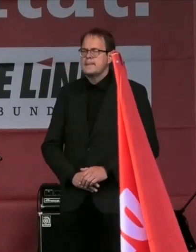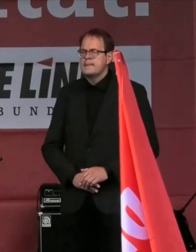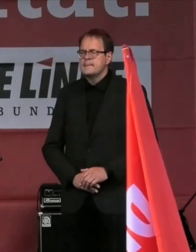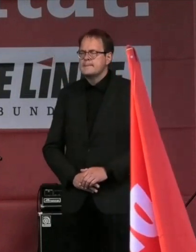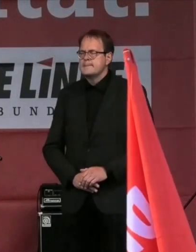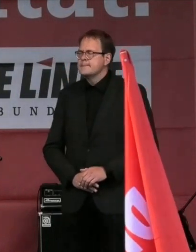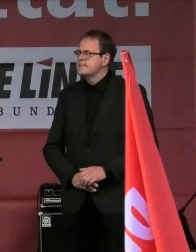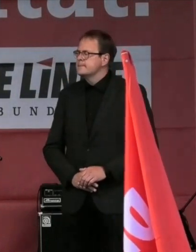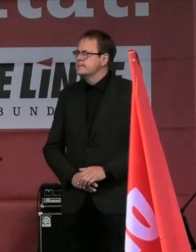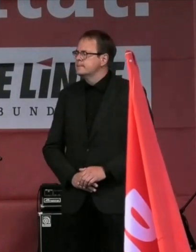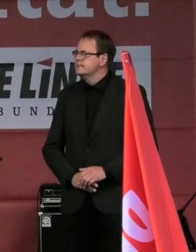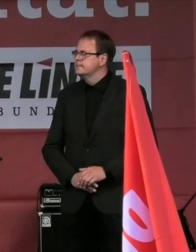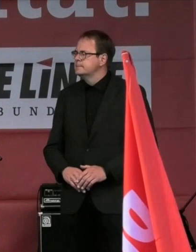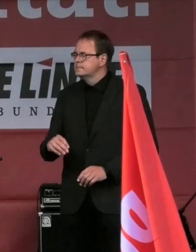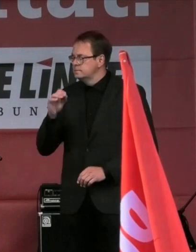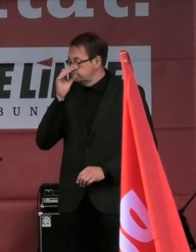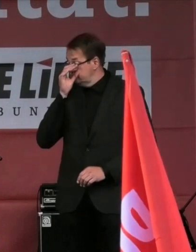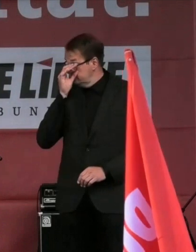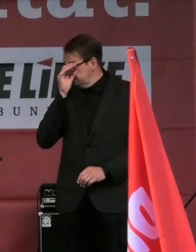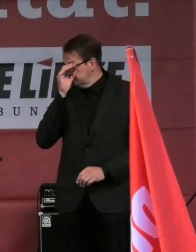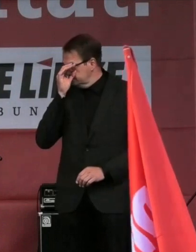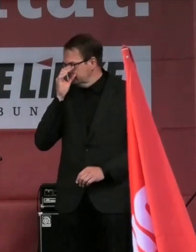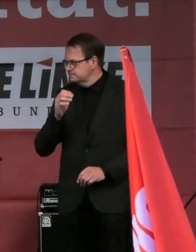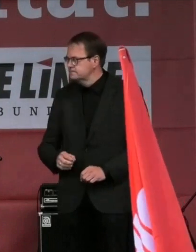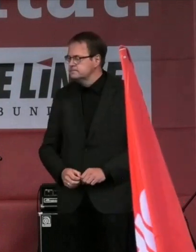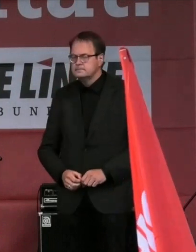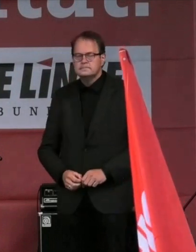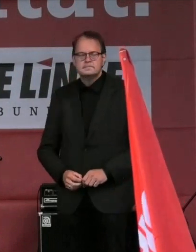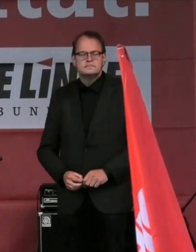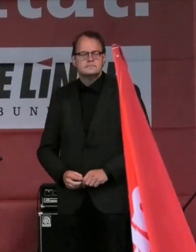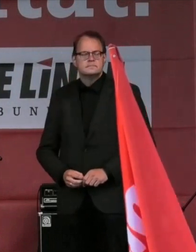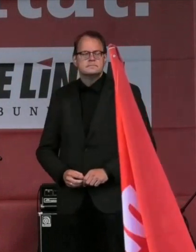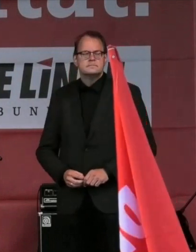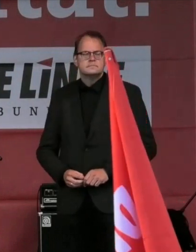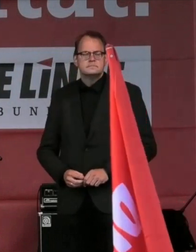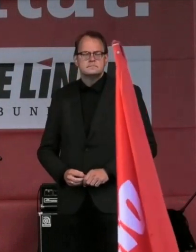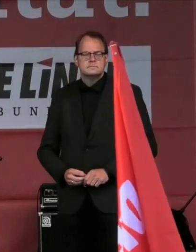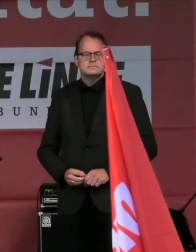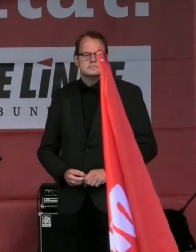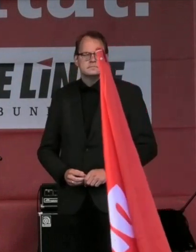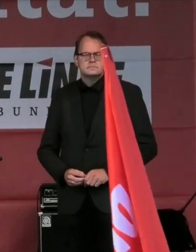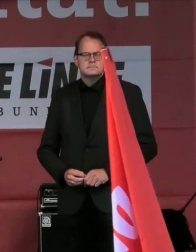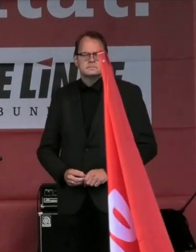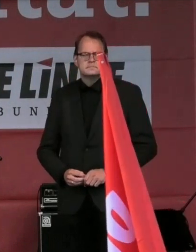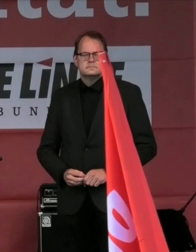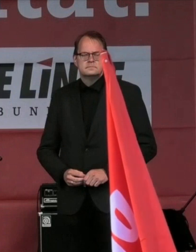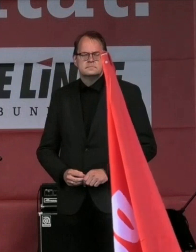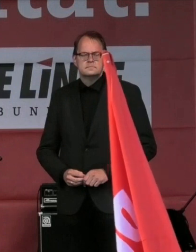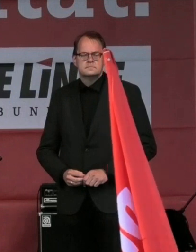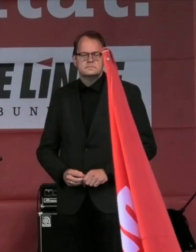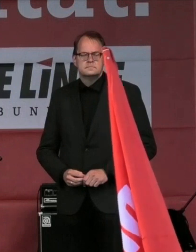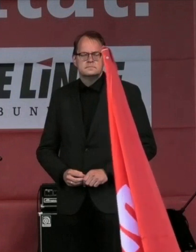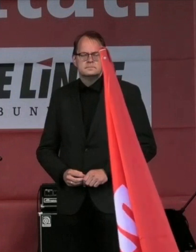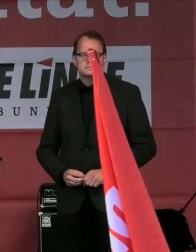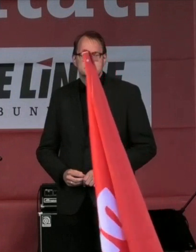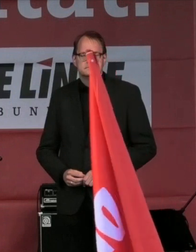in den letzten jahren hochgefahren auch nochmal jetzt trotz corona und trotzdem man so tut als hätte man für alles mögliche kein geld